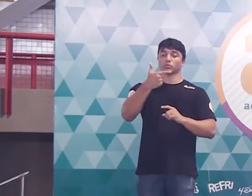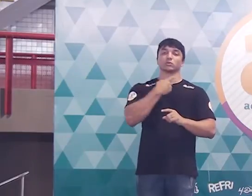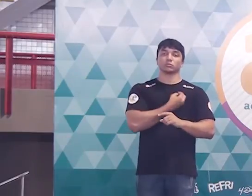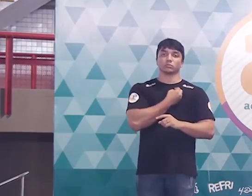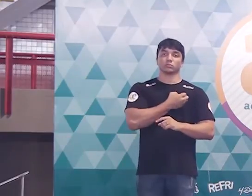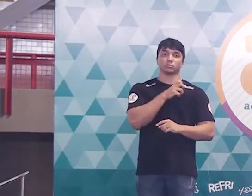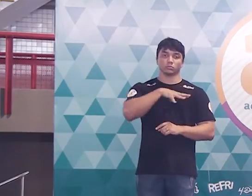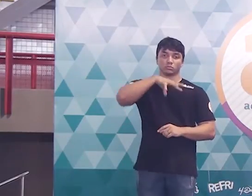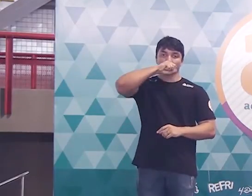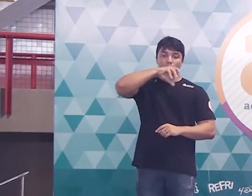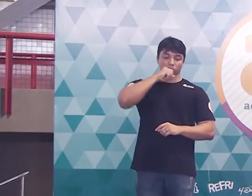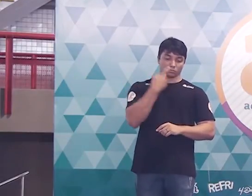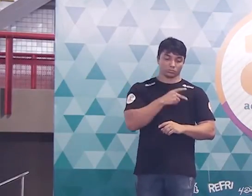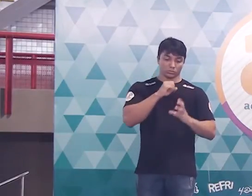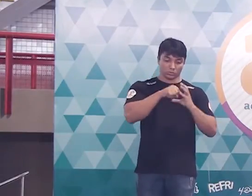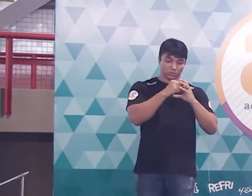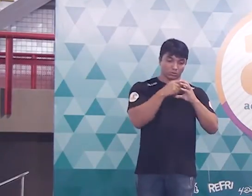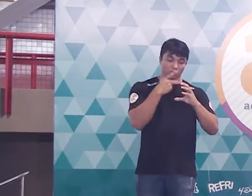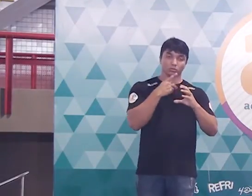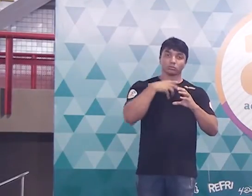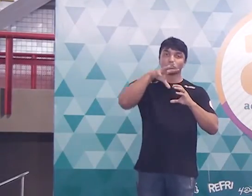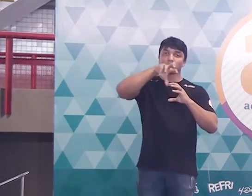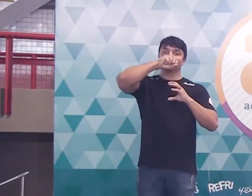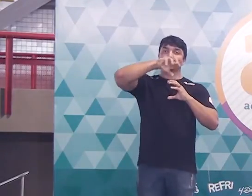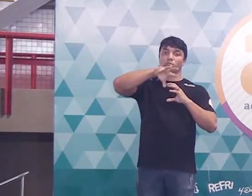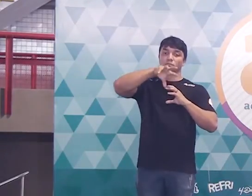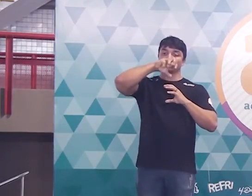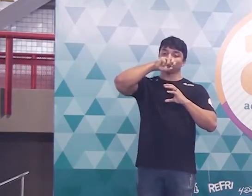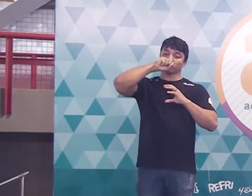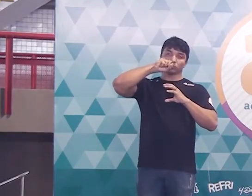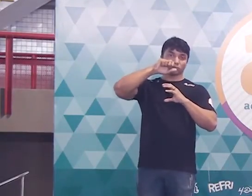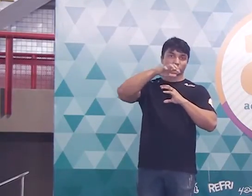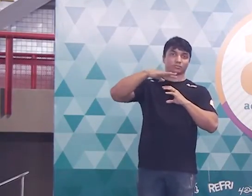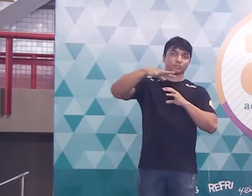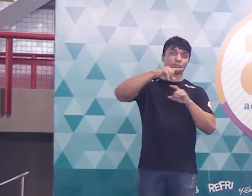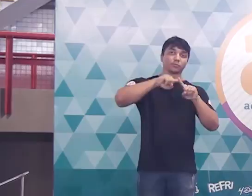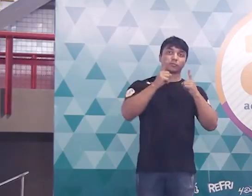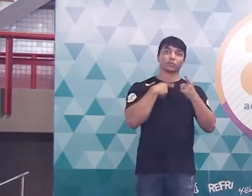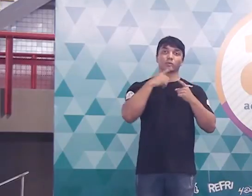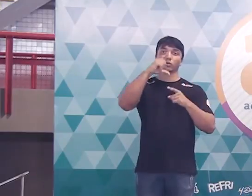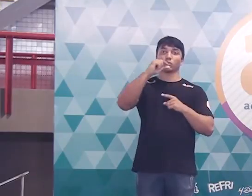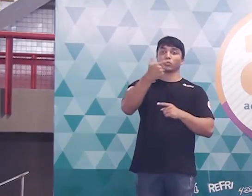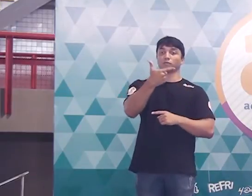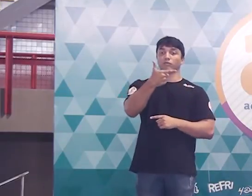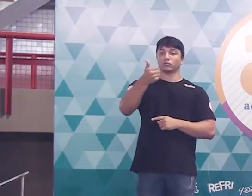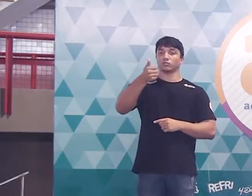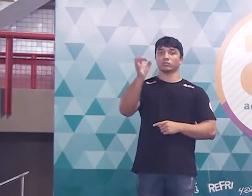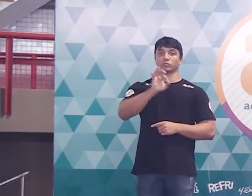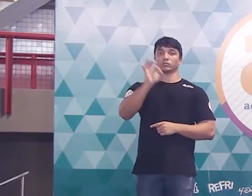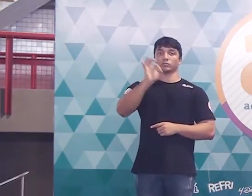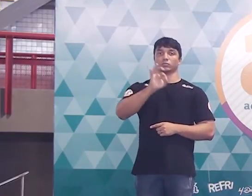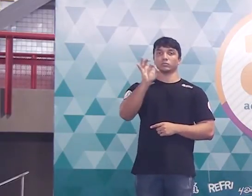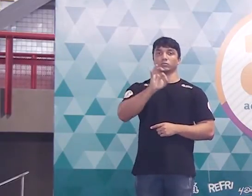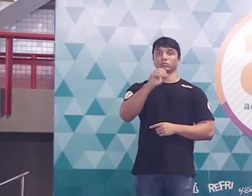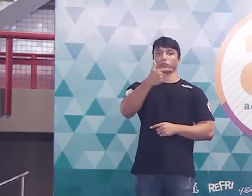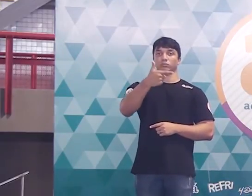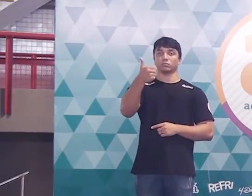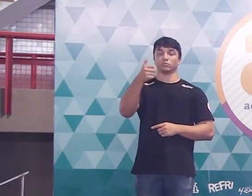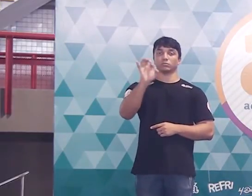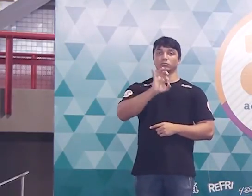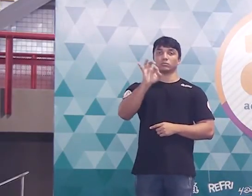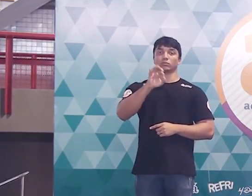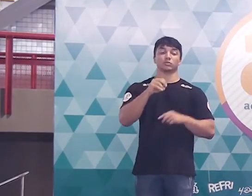nossa respiração celular e que você o retira da atmosfera. Mas a taxa dele na atmosfera é de 21%. E